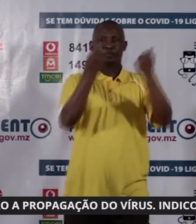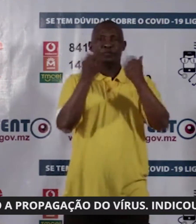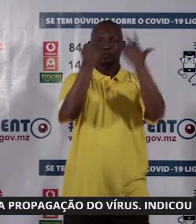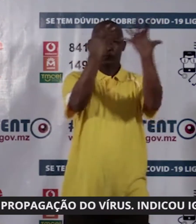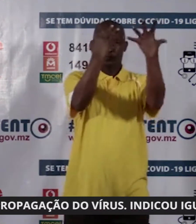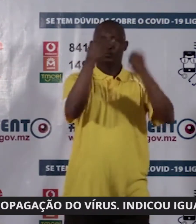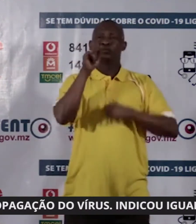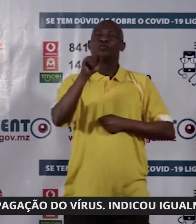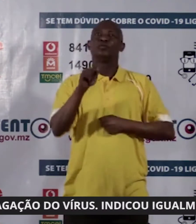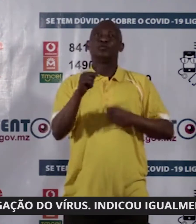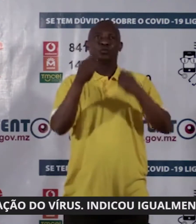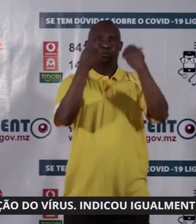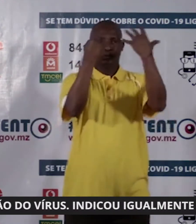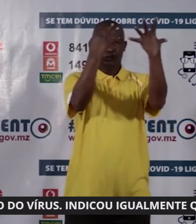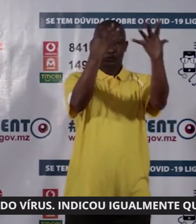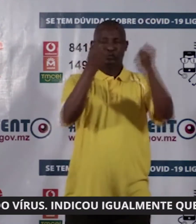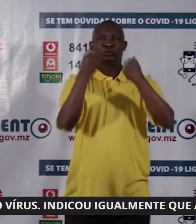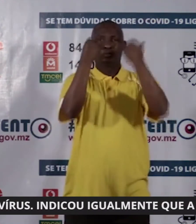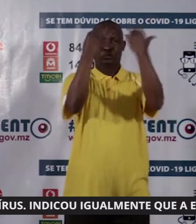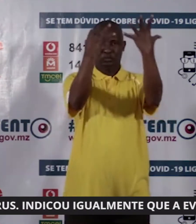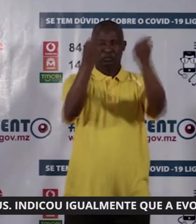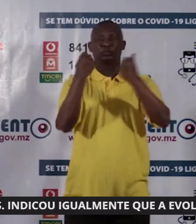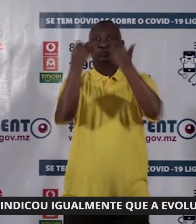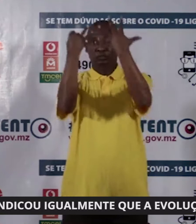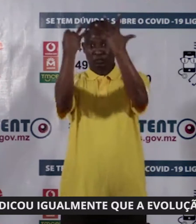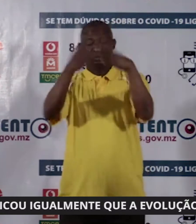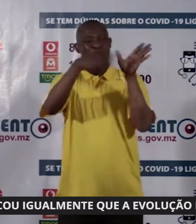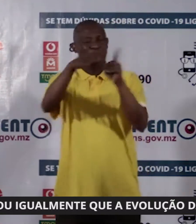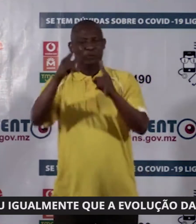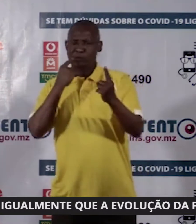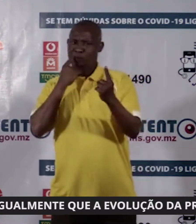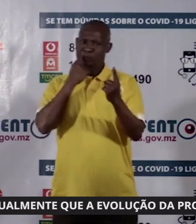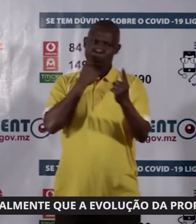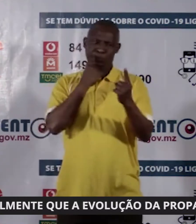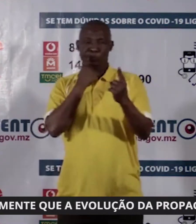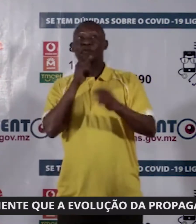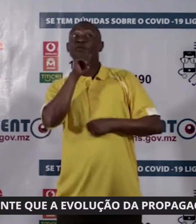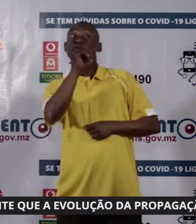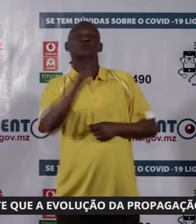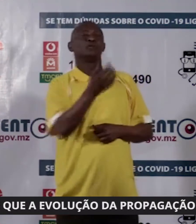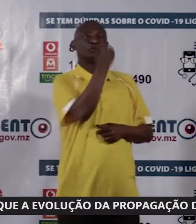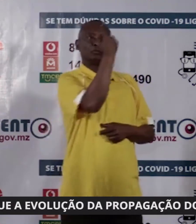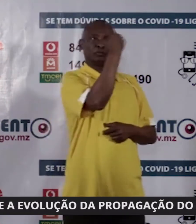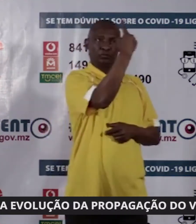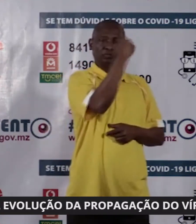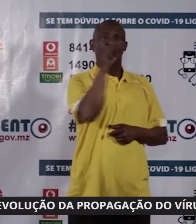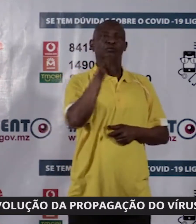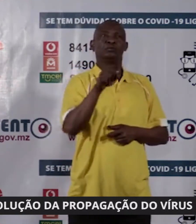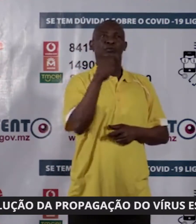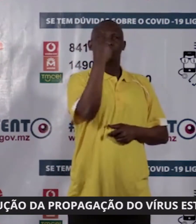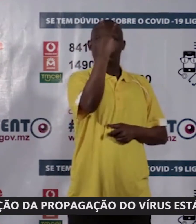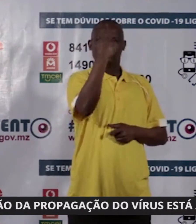78.877 casos suspeitos, dos quais 1.293 nas últimas 24 horas.